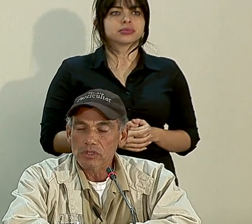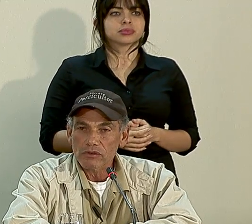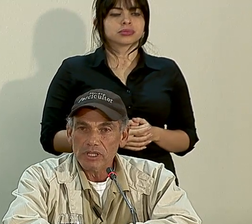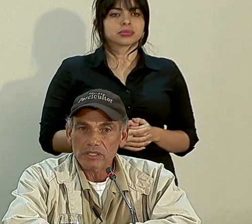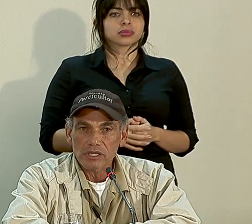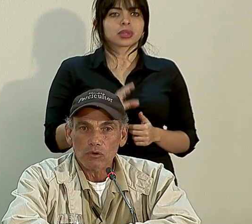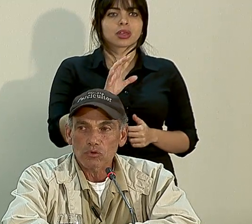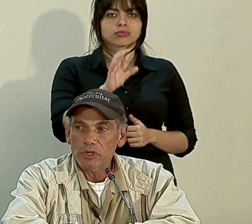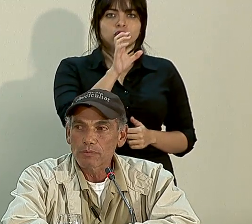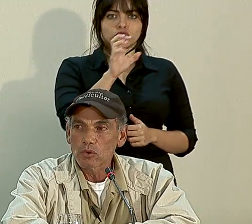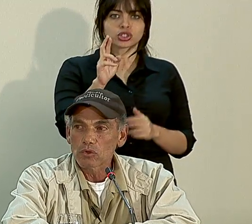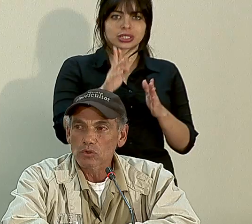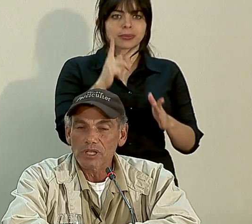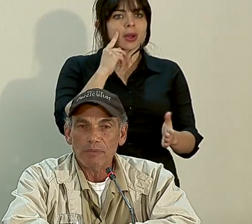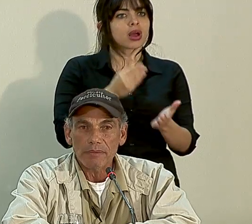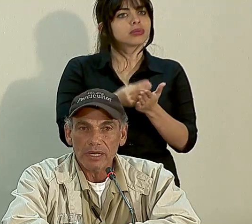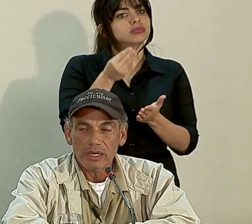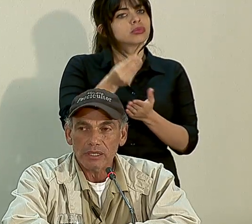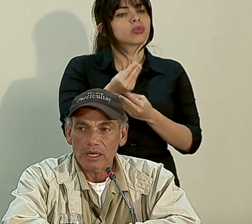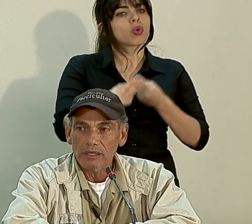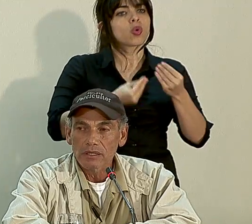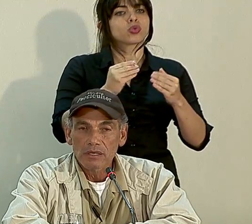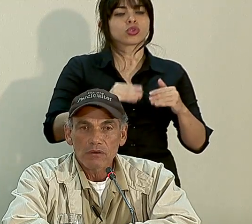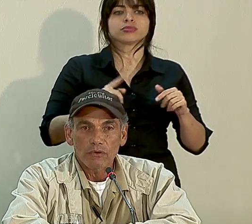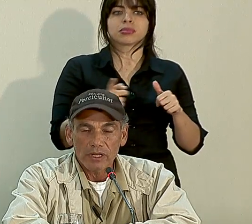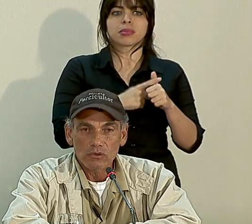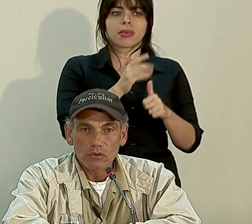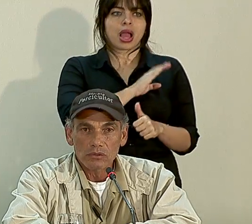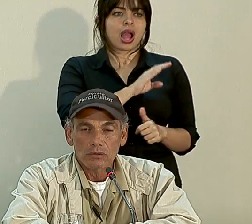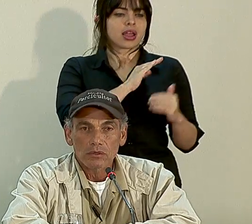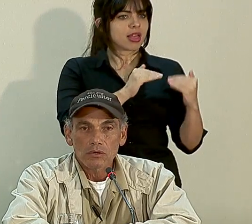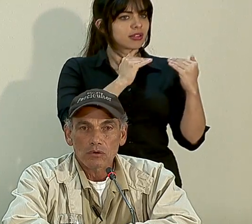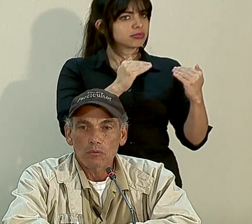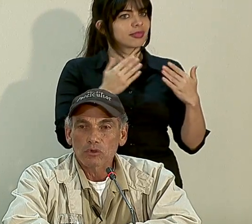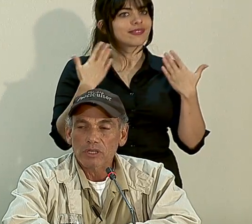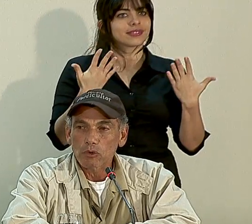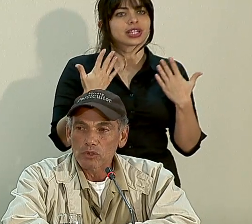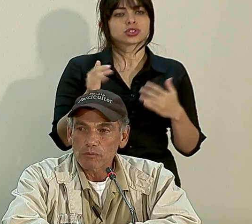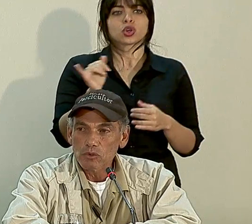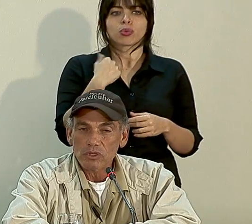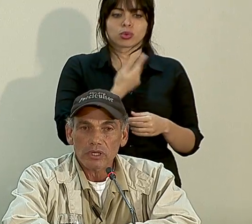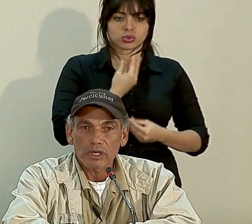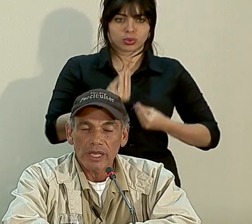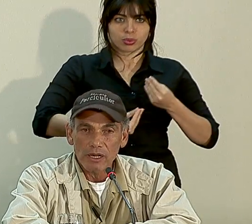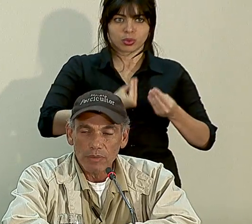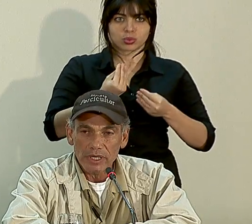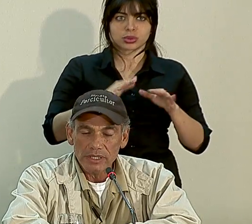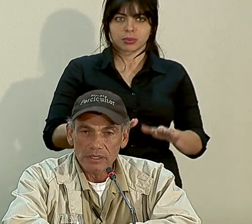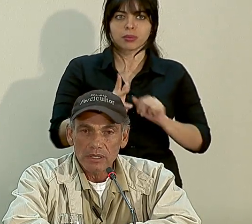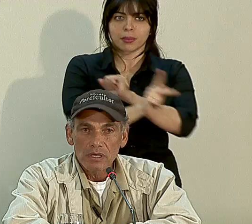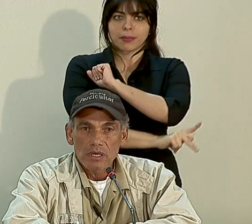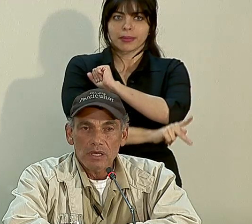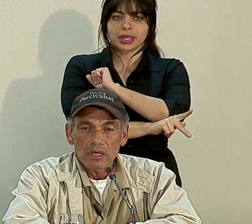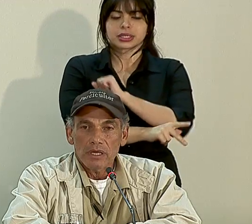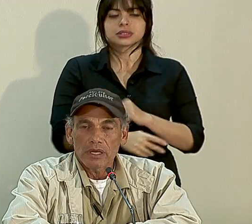los costarricenses a consumir productos de primera calidad, frescos, como los que producimos en el